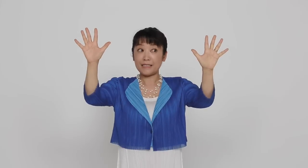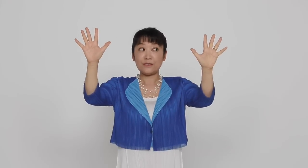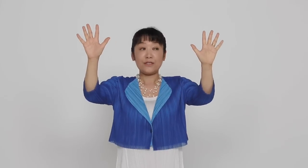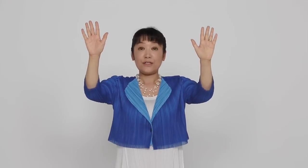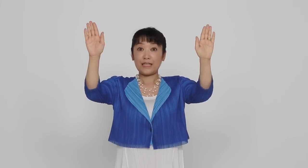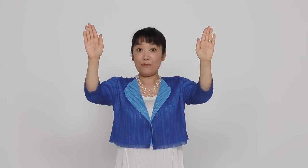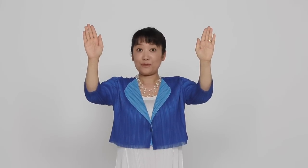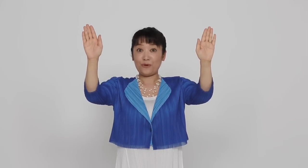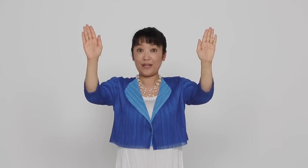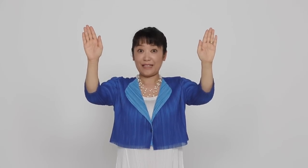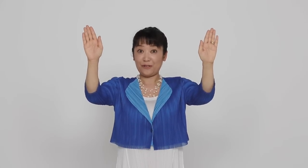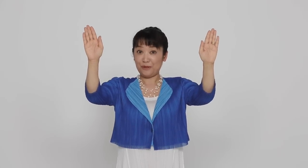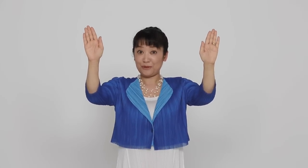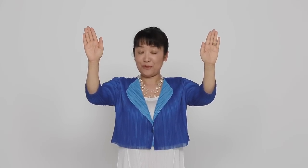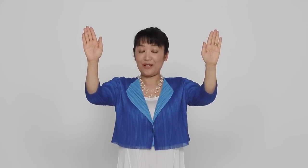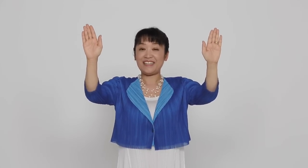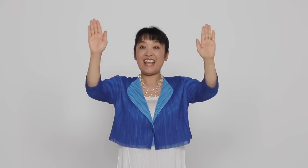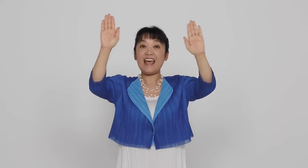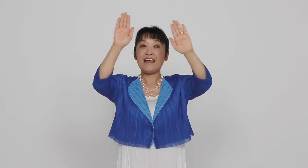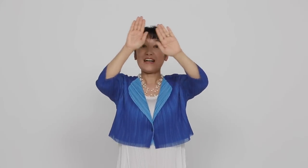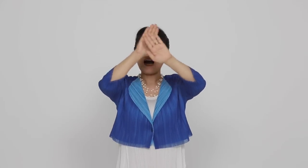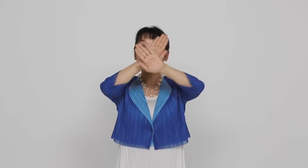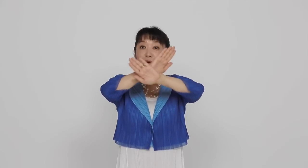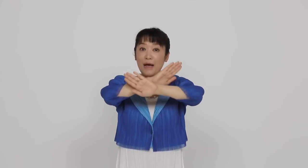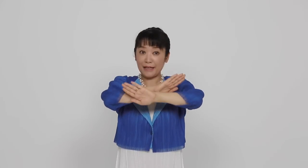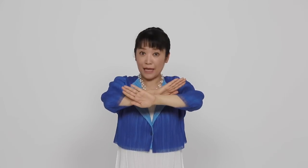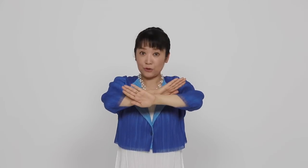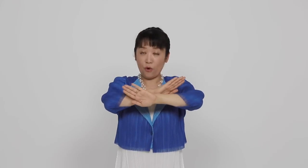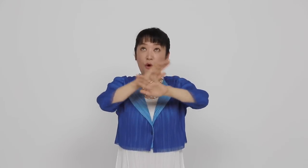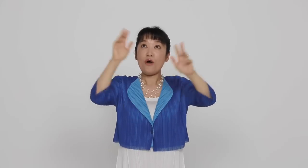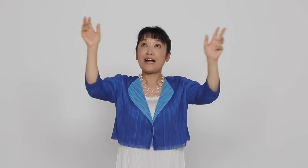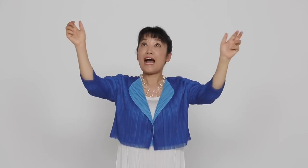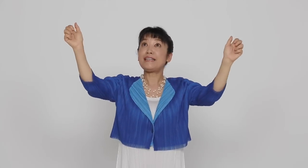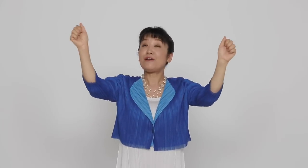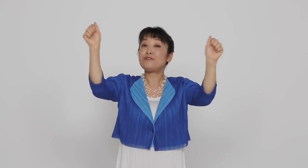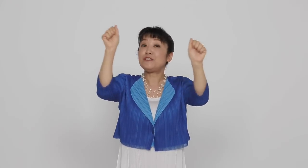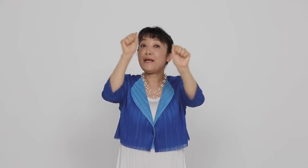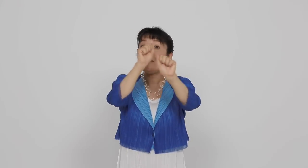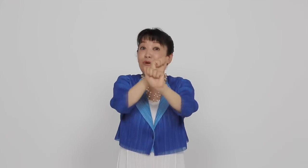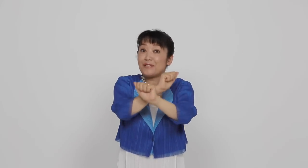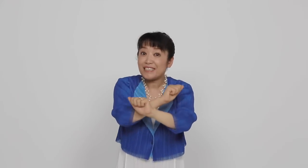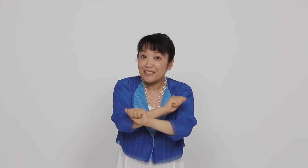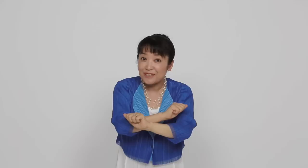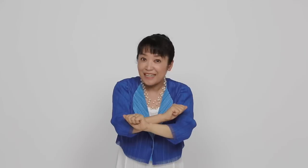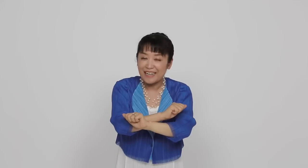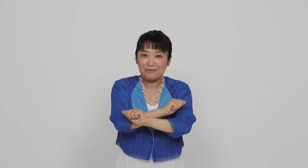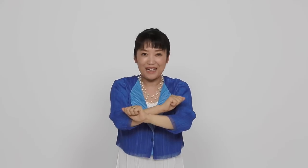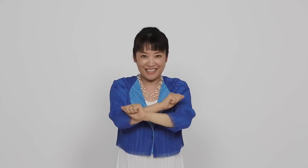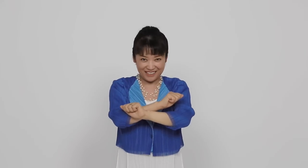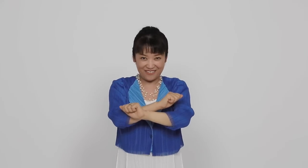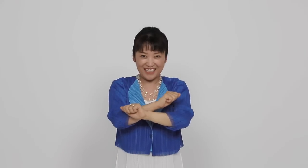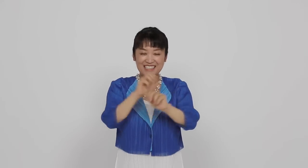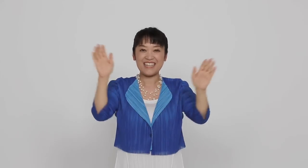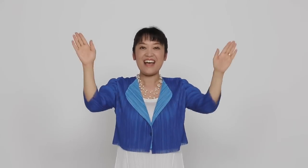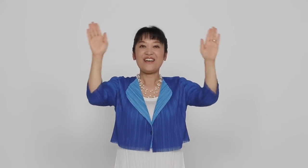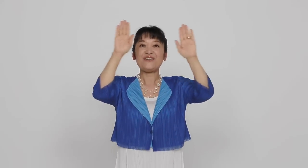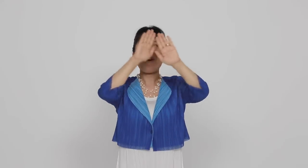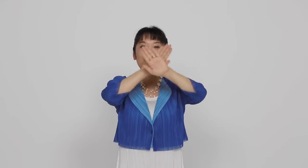。手を揃えて、指を揃えて、顔の前で、そう、カーテンを閉めるような仕草から生まれた手話です。夜